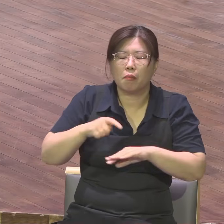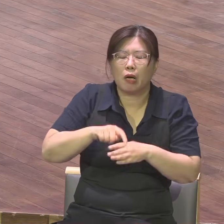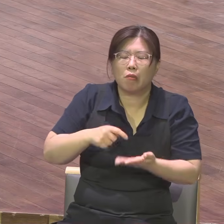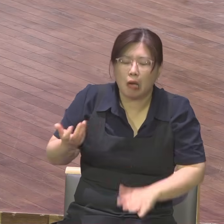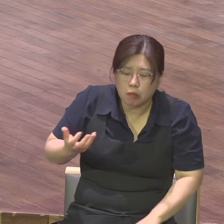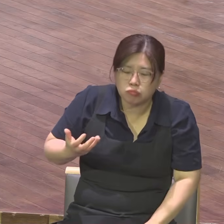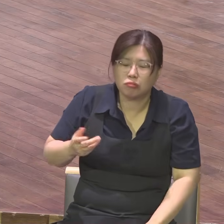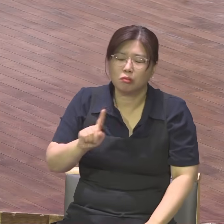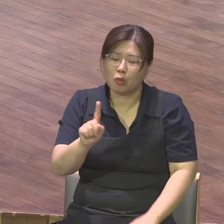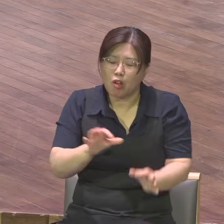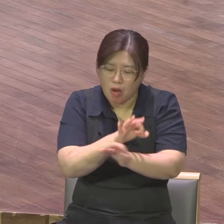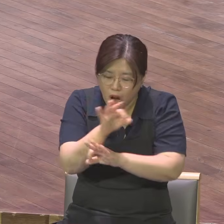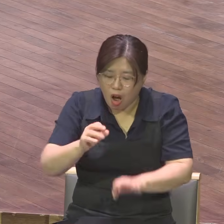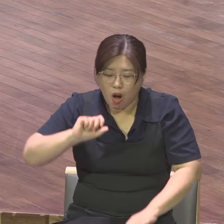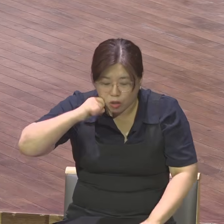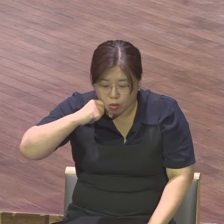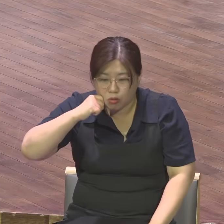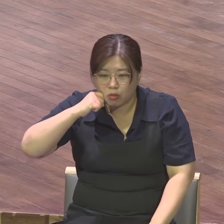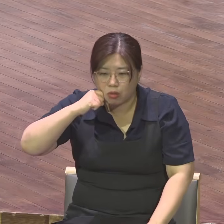않지요.